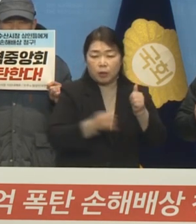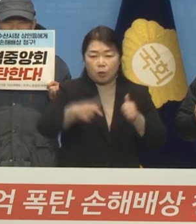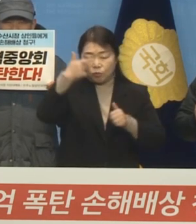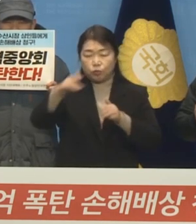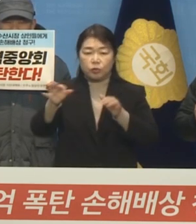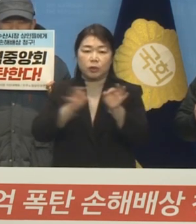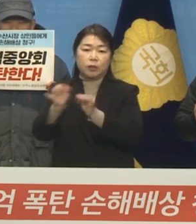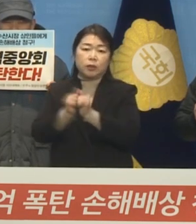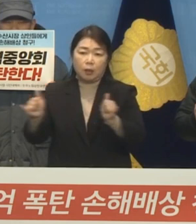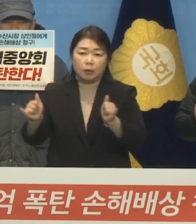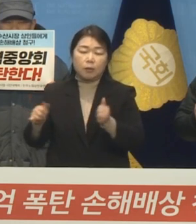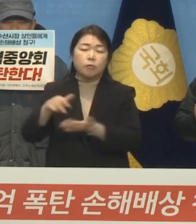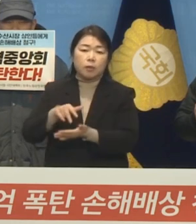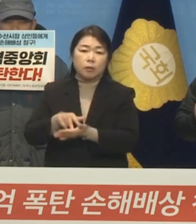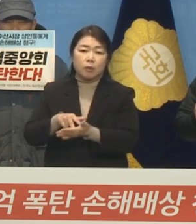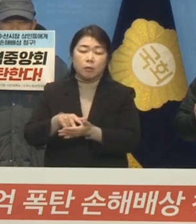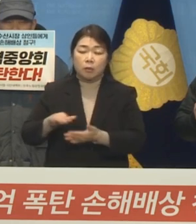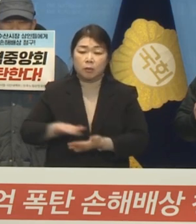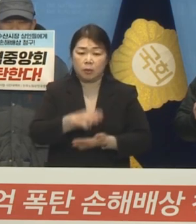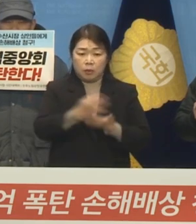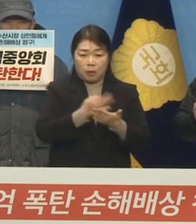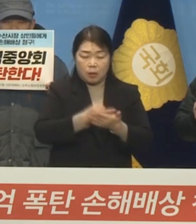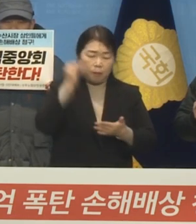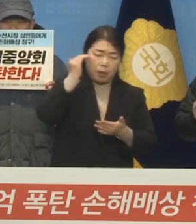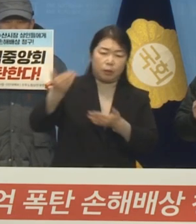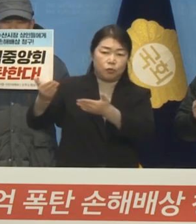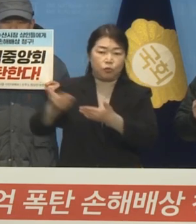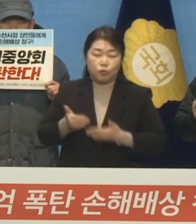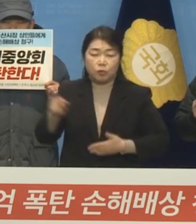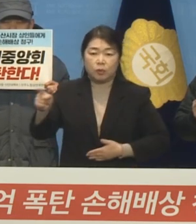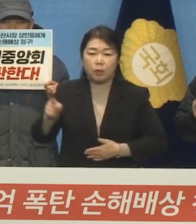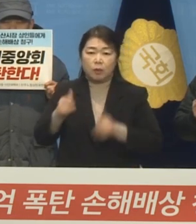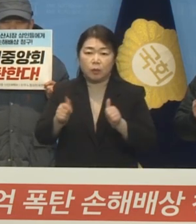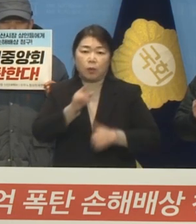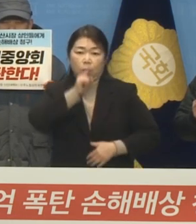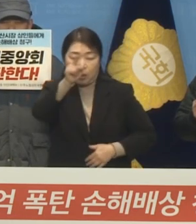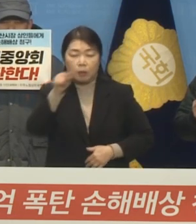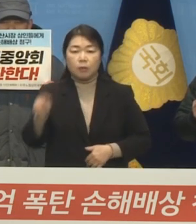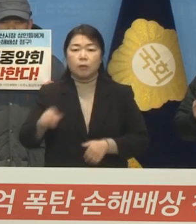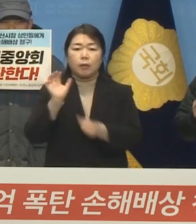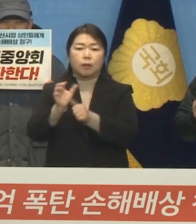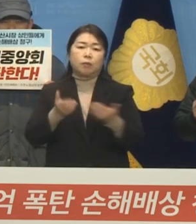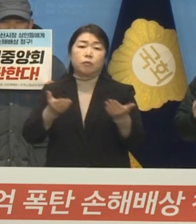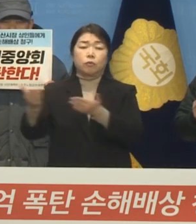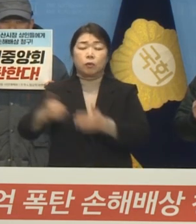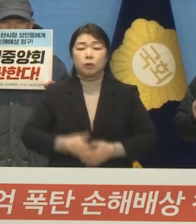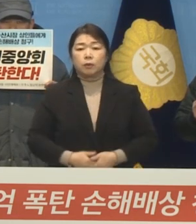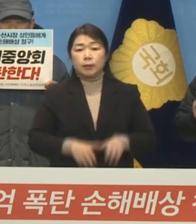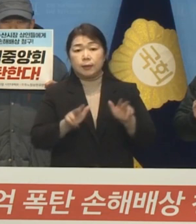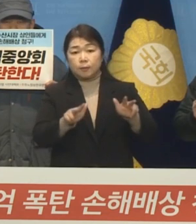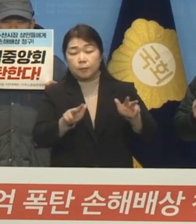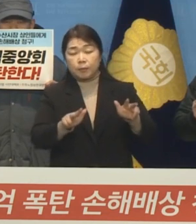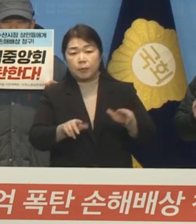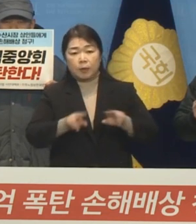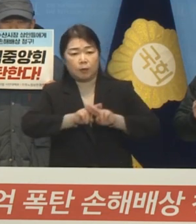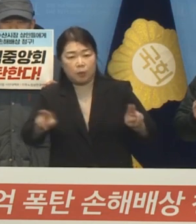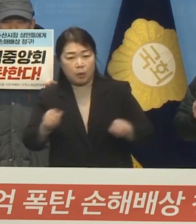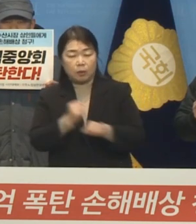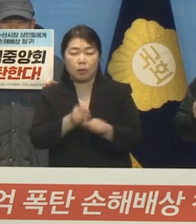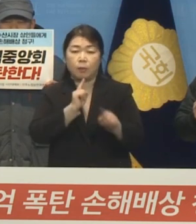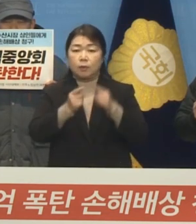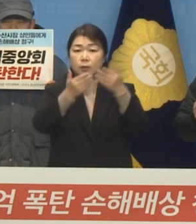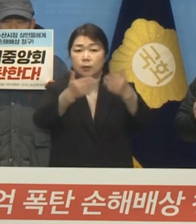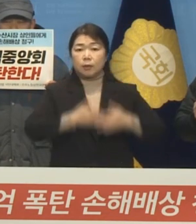상인들은 상인들의 삶을 파괴하는 수협 측의 손배소 청구를 강하게 규탄하며 지금 당장 철회할 것을